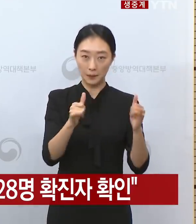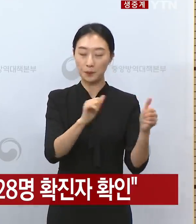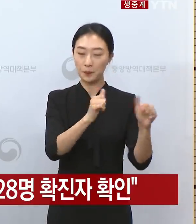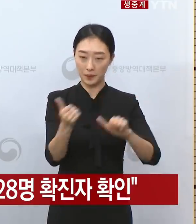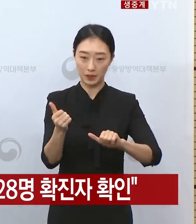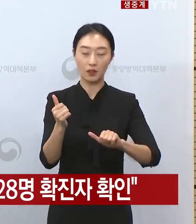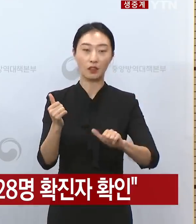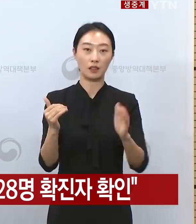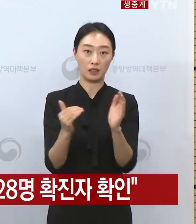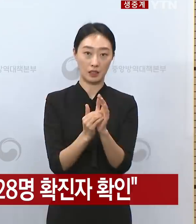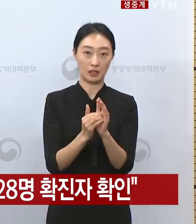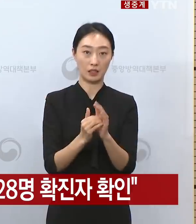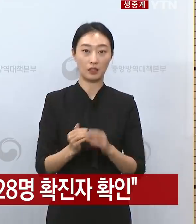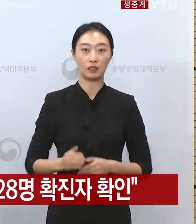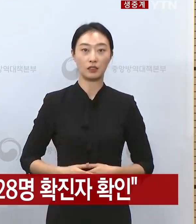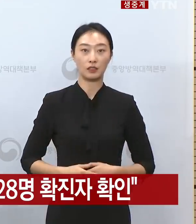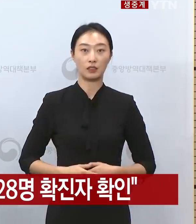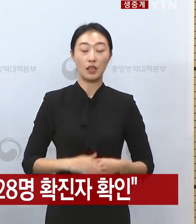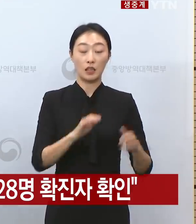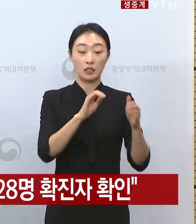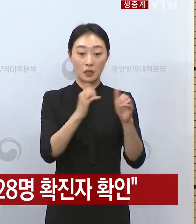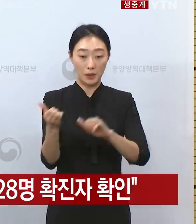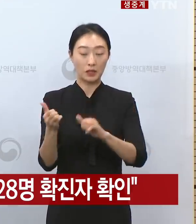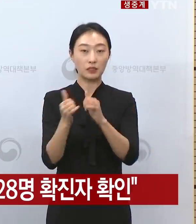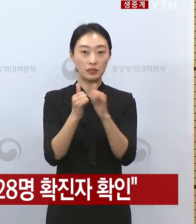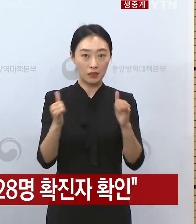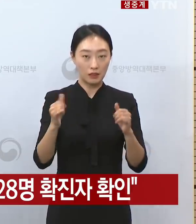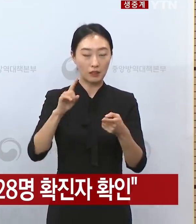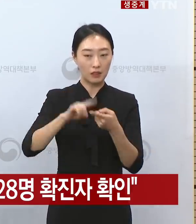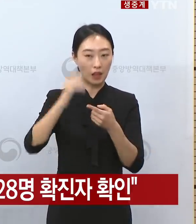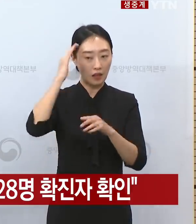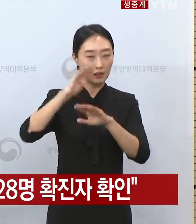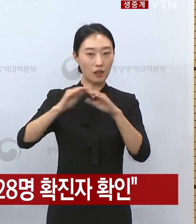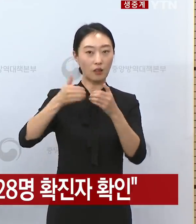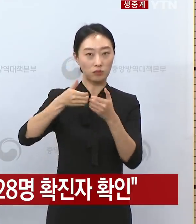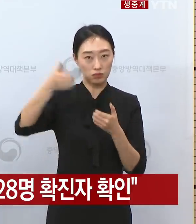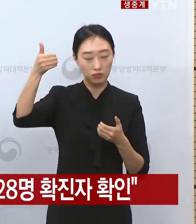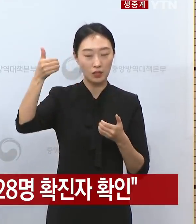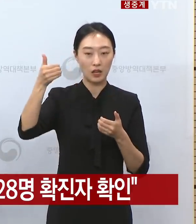있습니다. 사망자 고인의 명복을 빌고